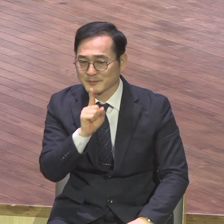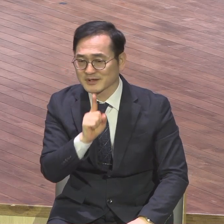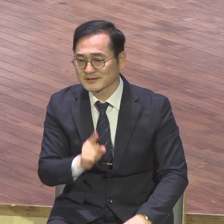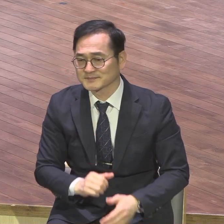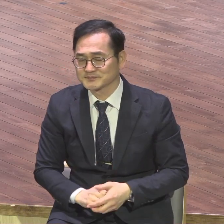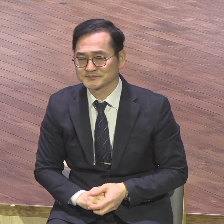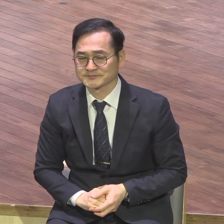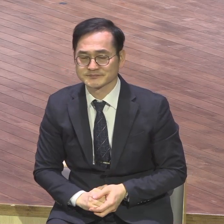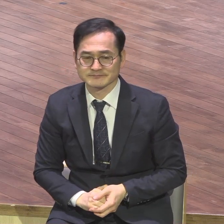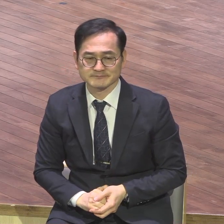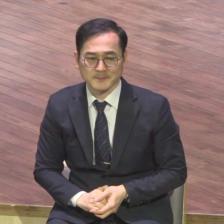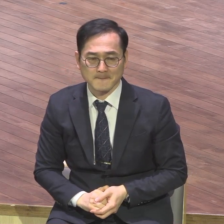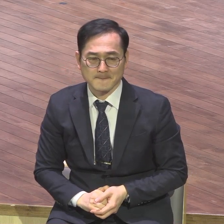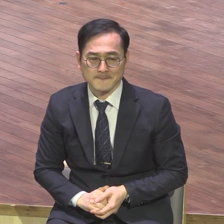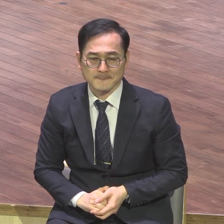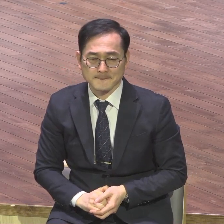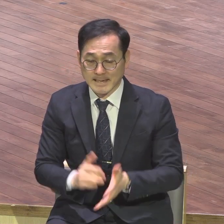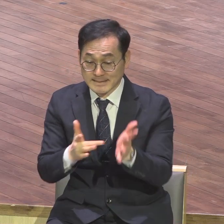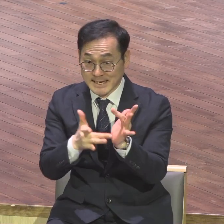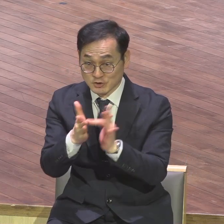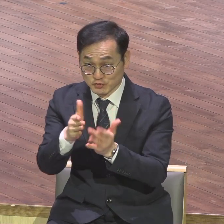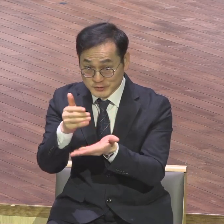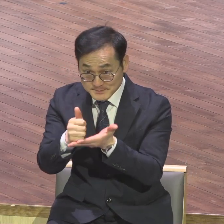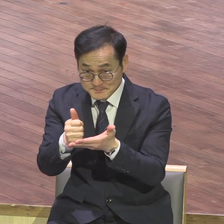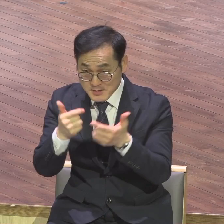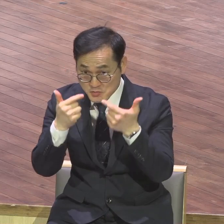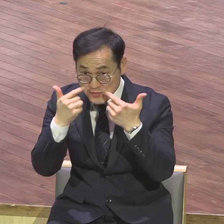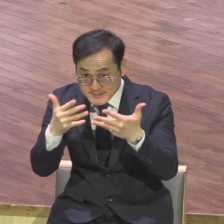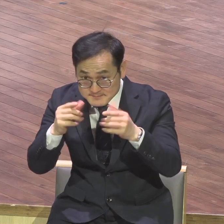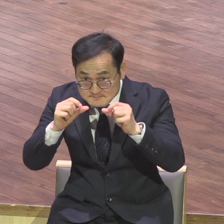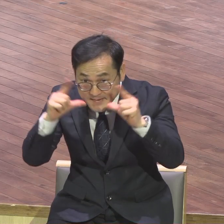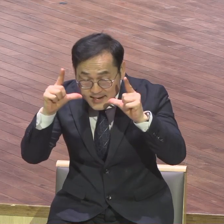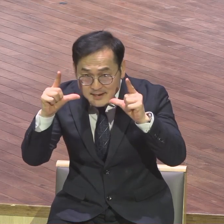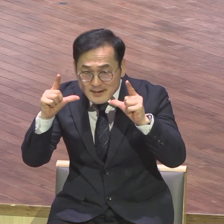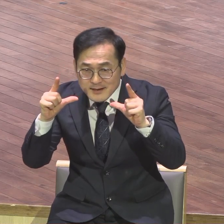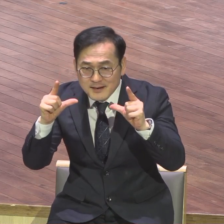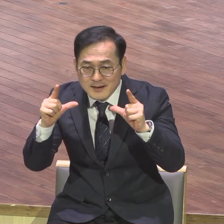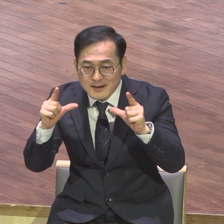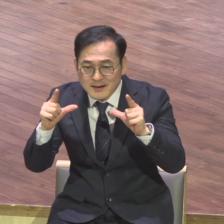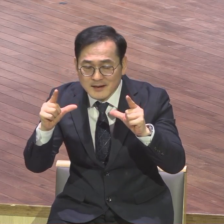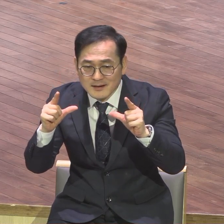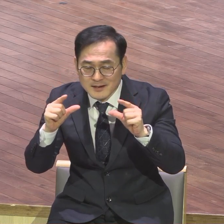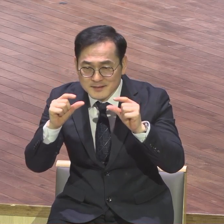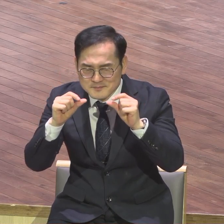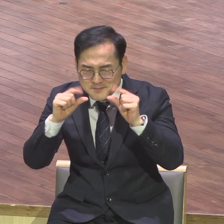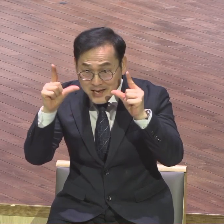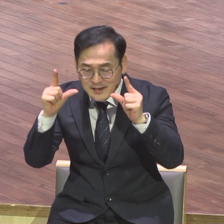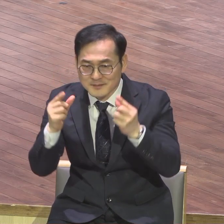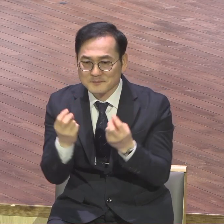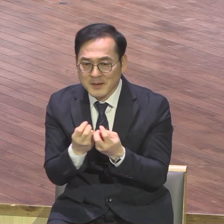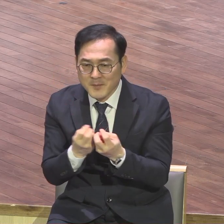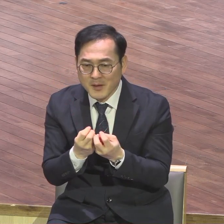그래서 예수 그리스도를 정확하게 알려고 하면 성경 구절 일곱 구절은 최소한도 알아야 돼.